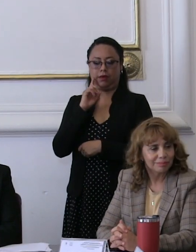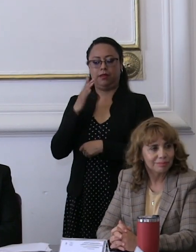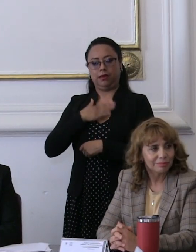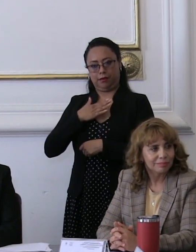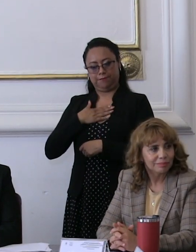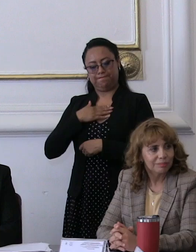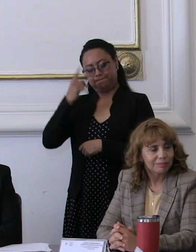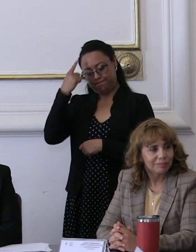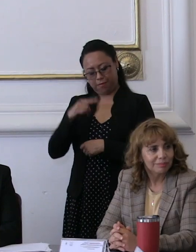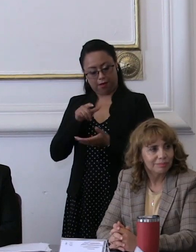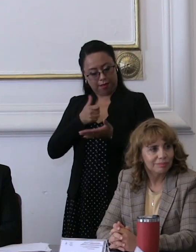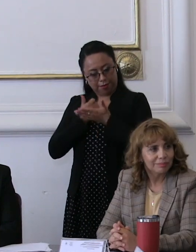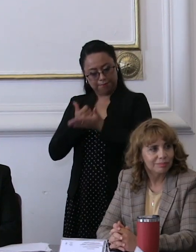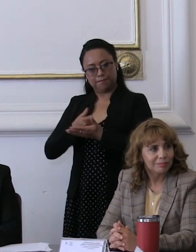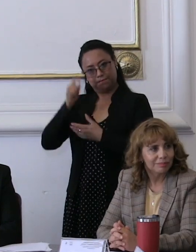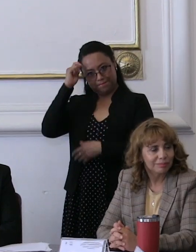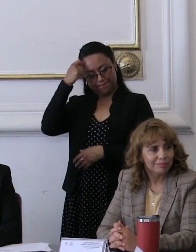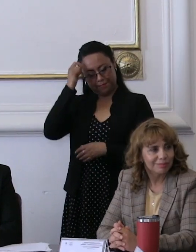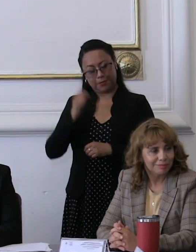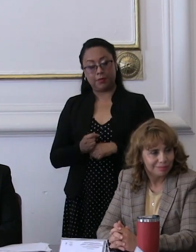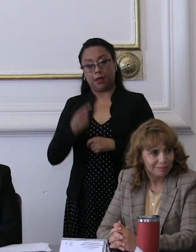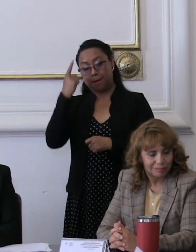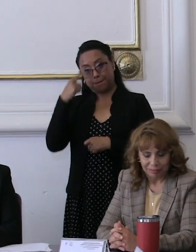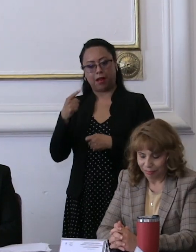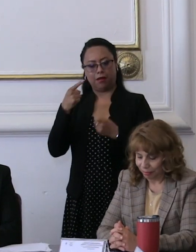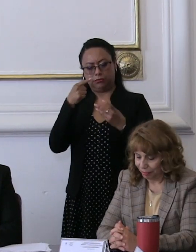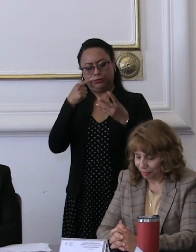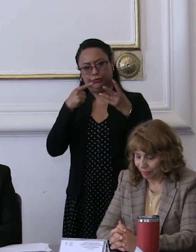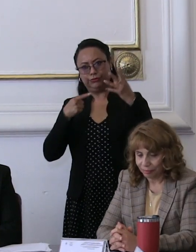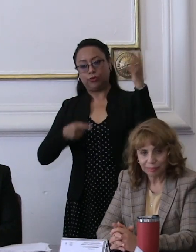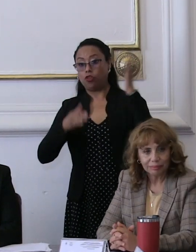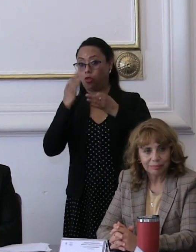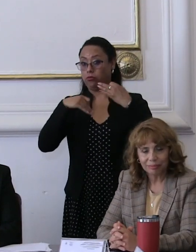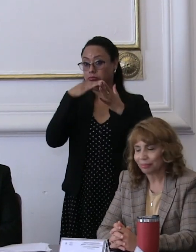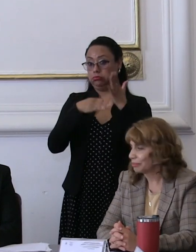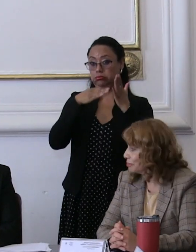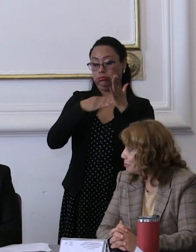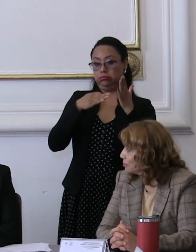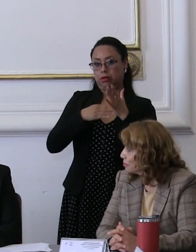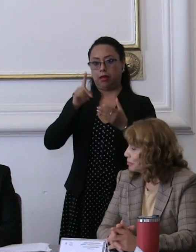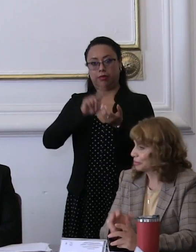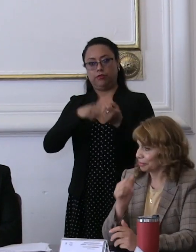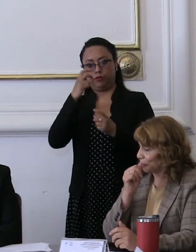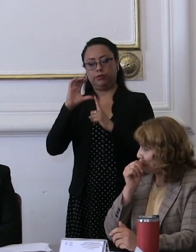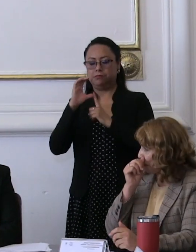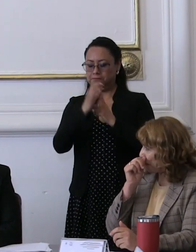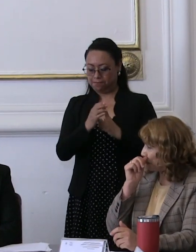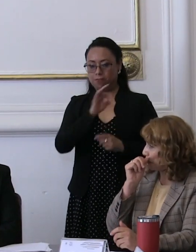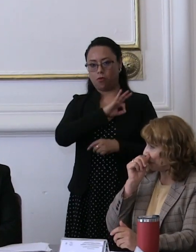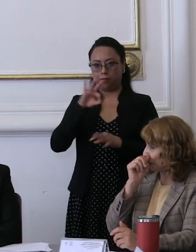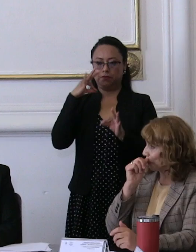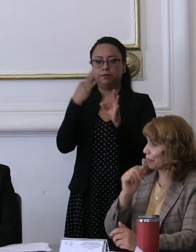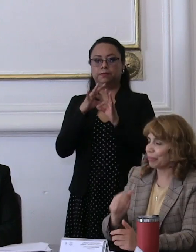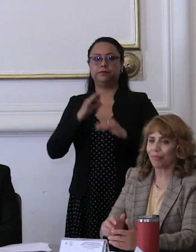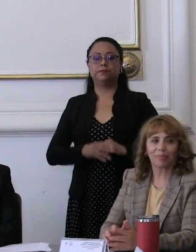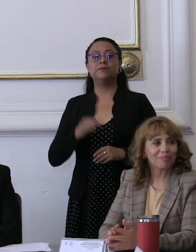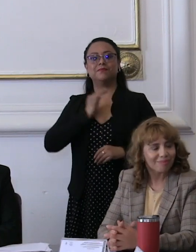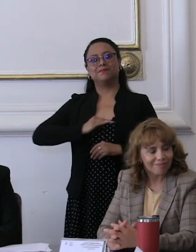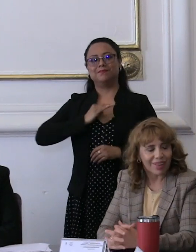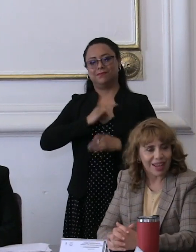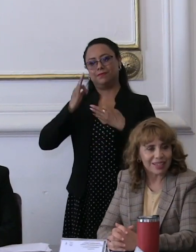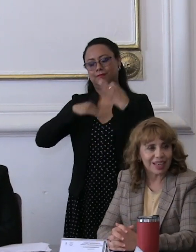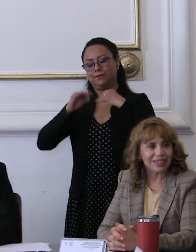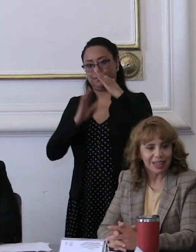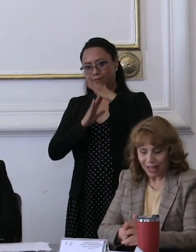a tu servicio para que saquemos todos los pendientes que se necesitan en esta comisión. Felicidades a toda esta mesa